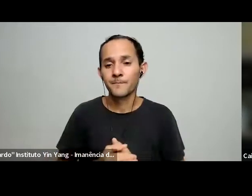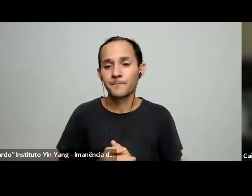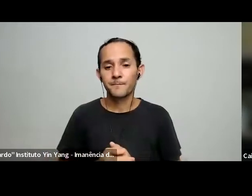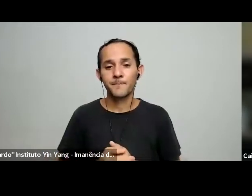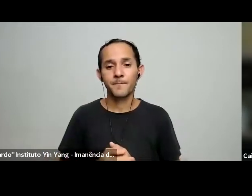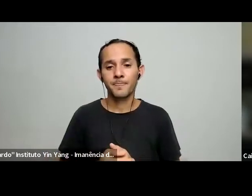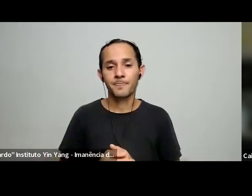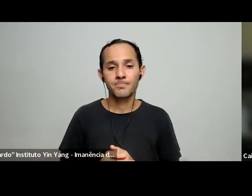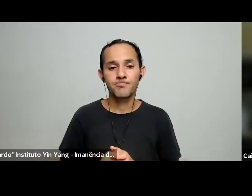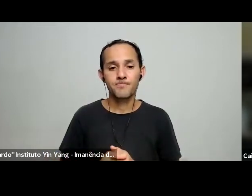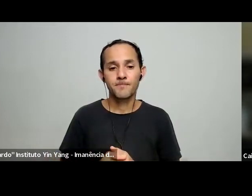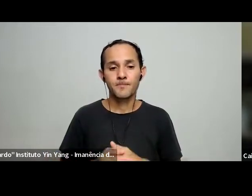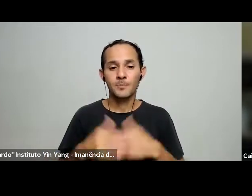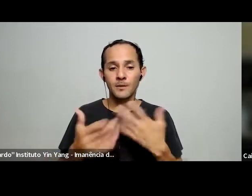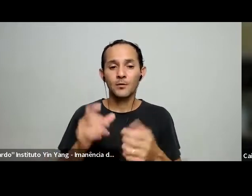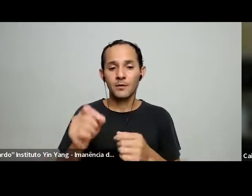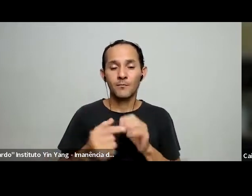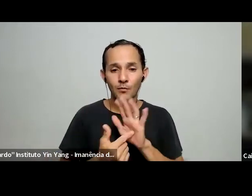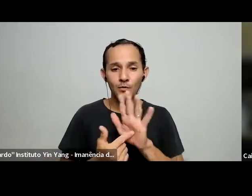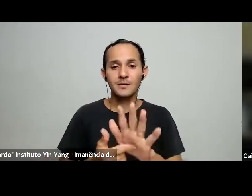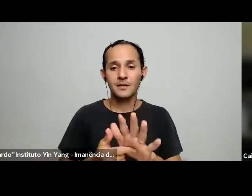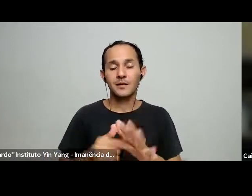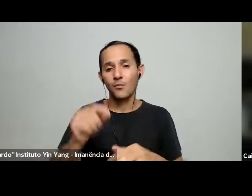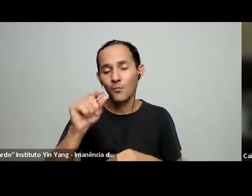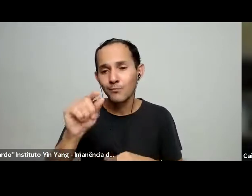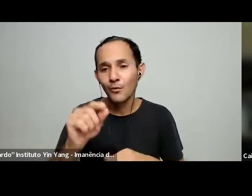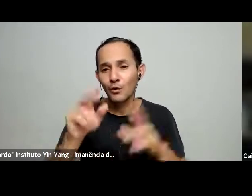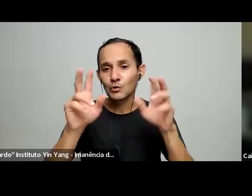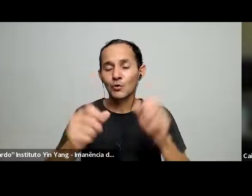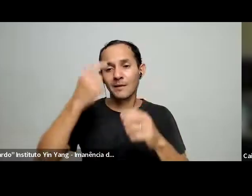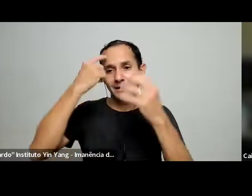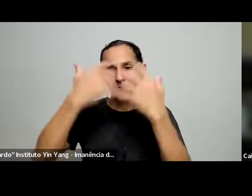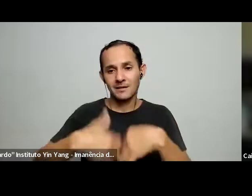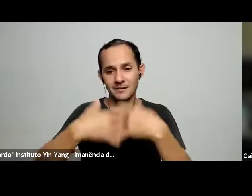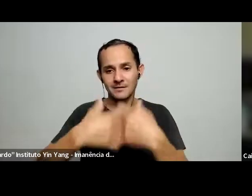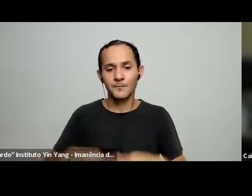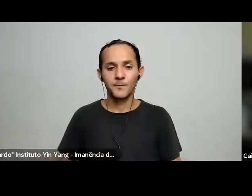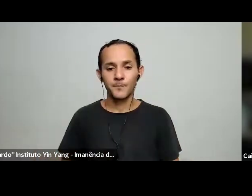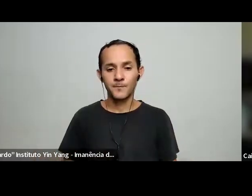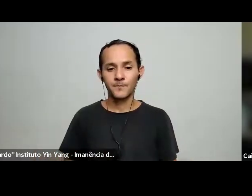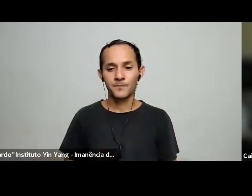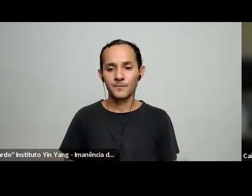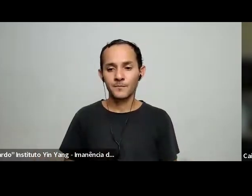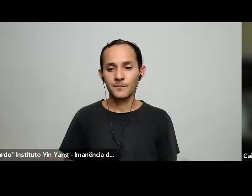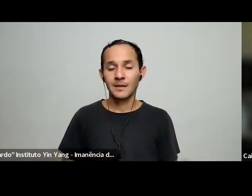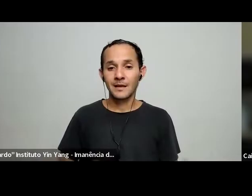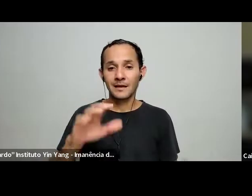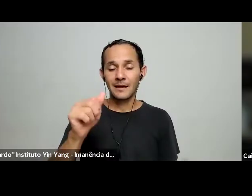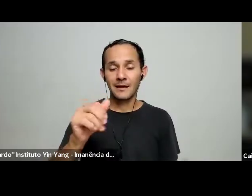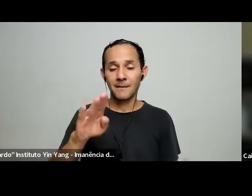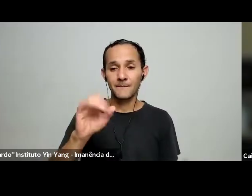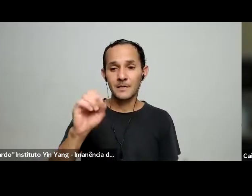Só para trazer um pouco dessa reflexão, né? O CAPCIM ele tem essa